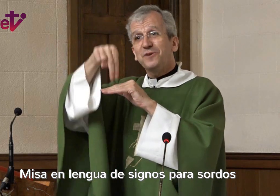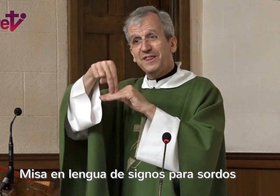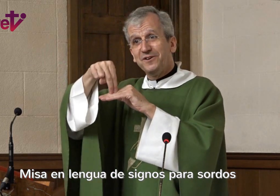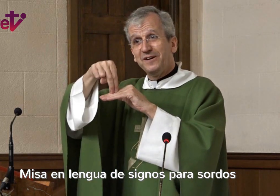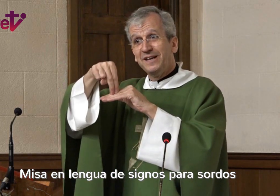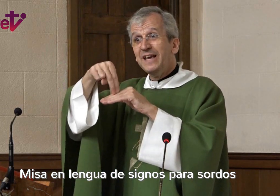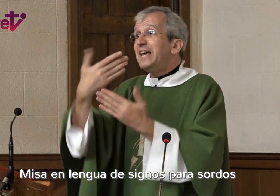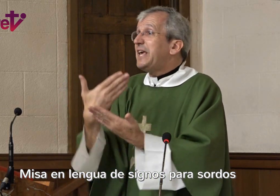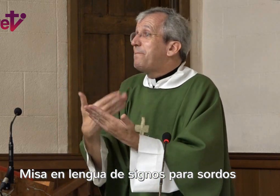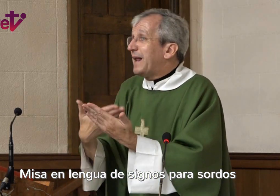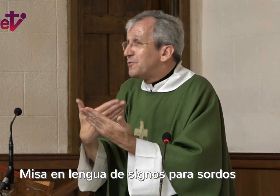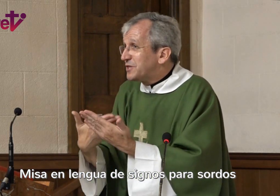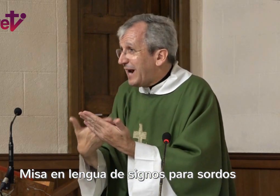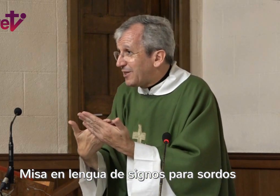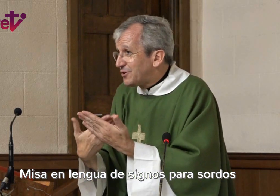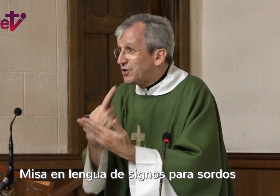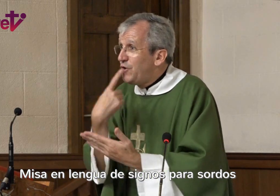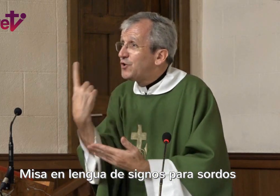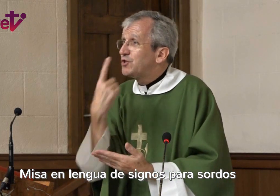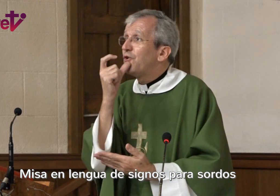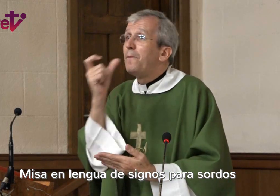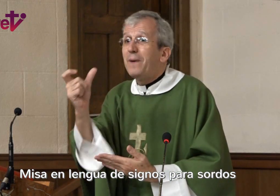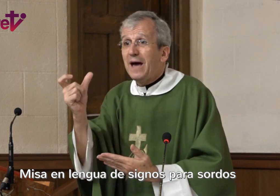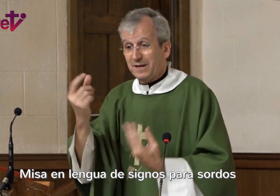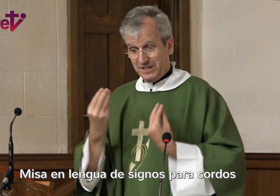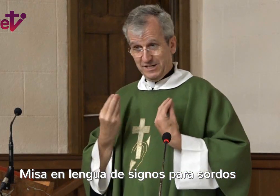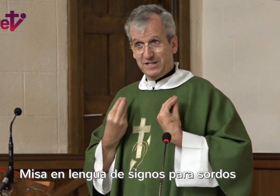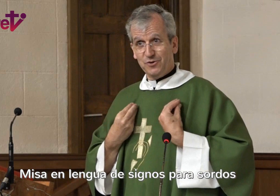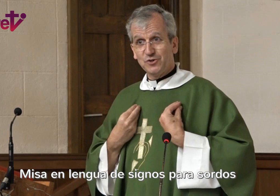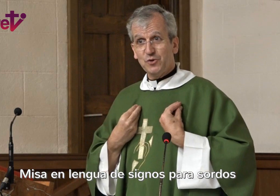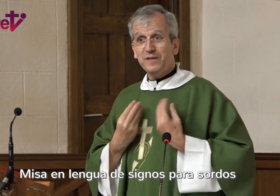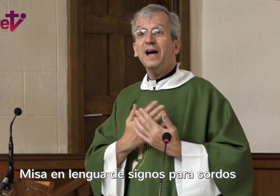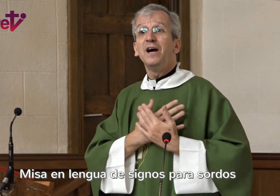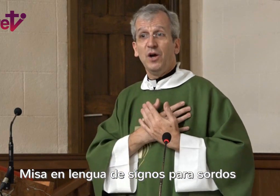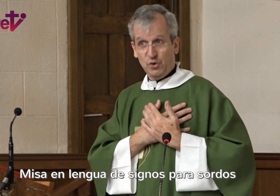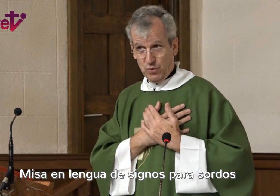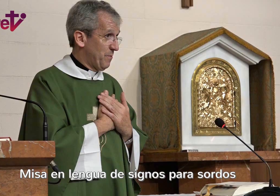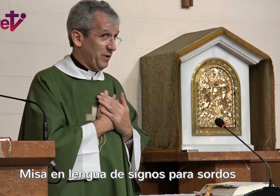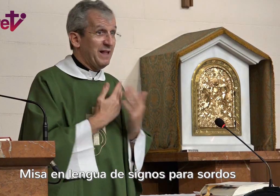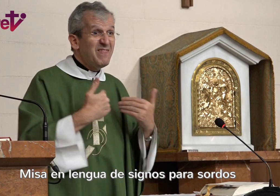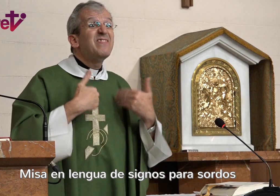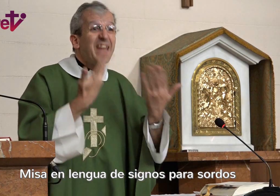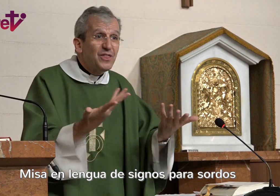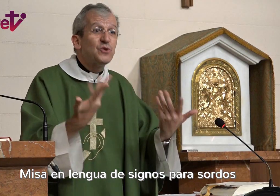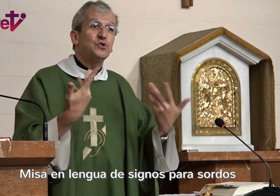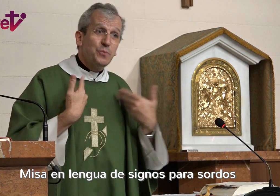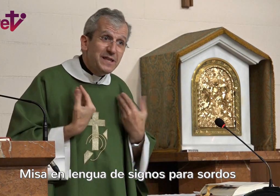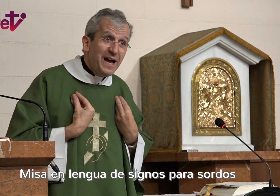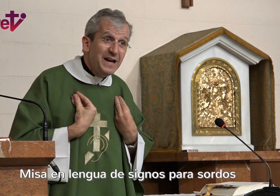resurrección y para mostrarnos no sólo con palabras sino con su vida su amor dando su vida